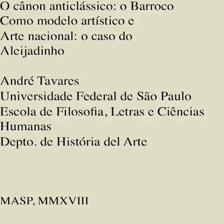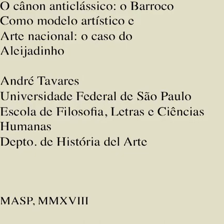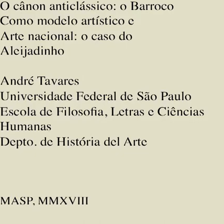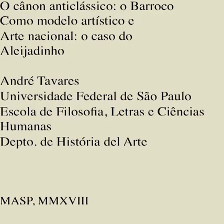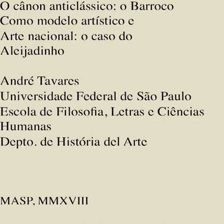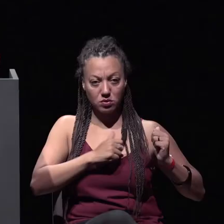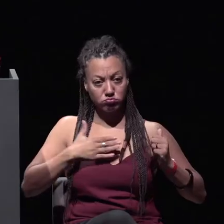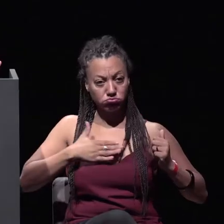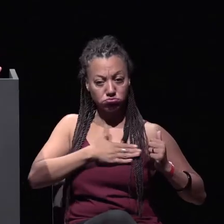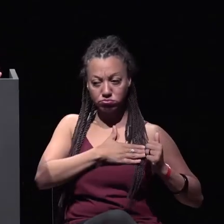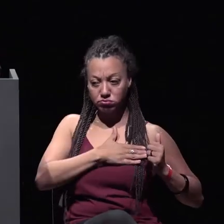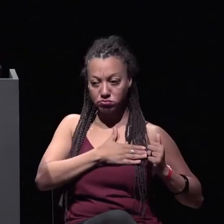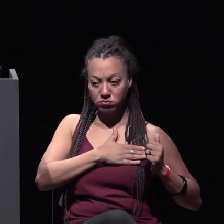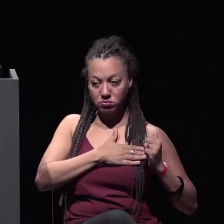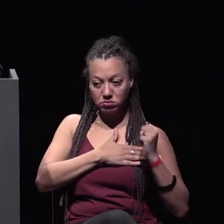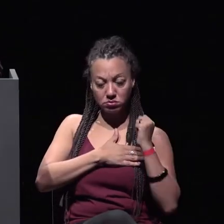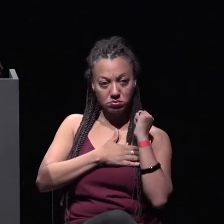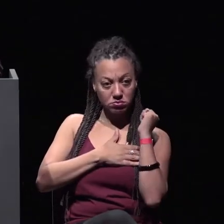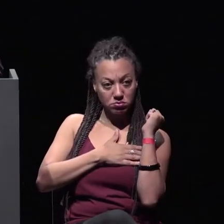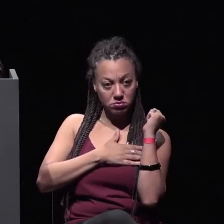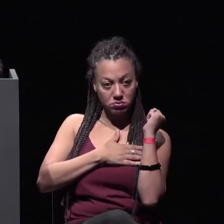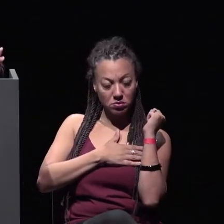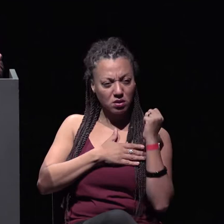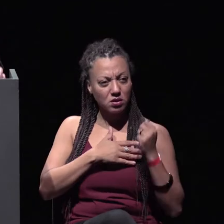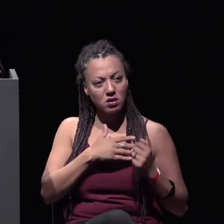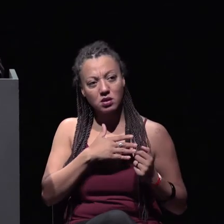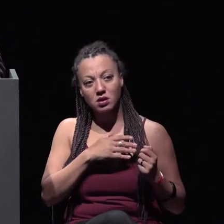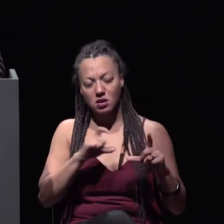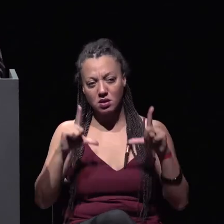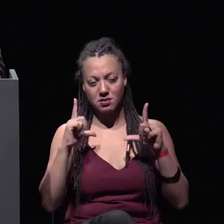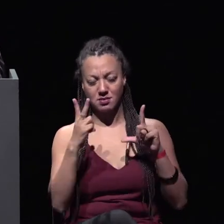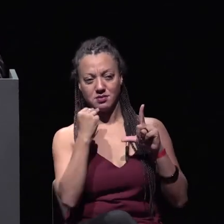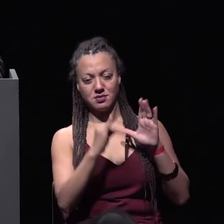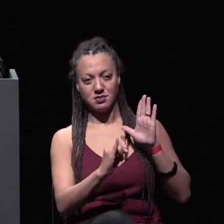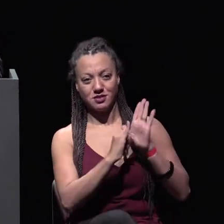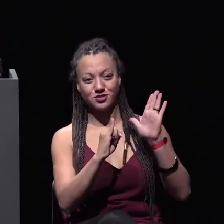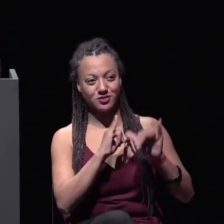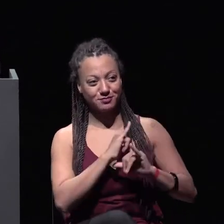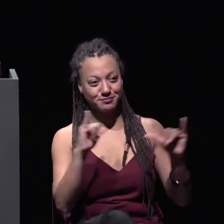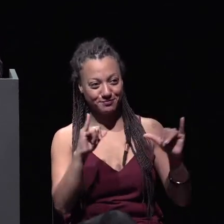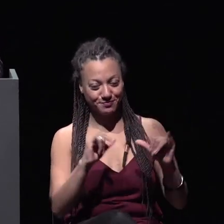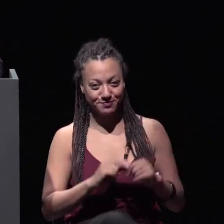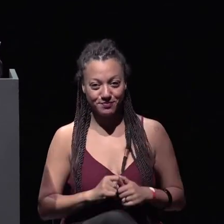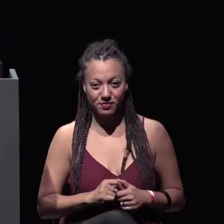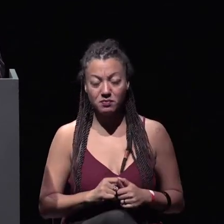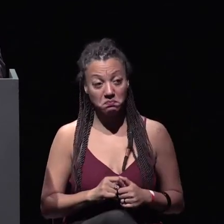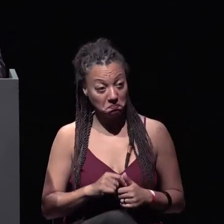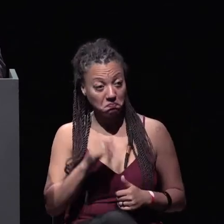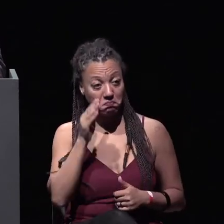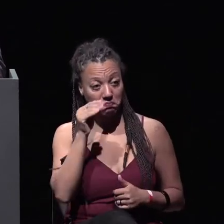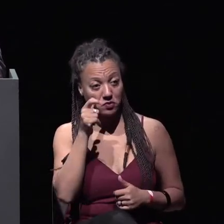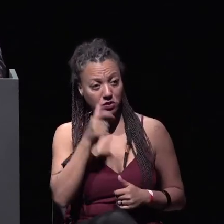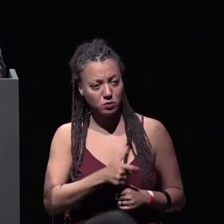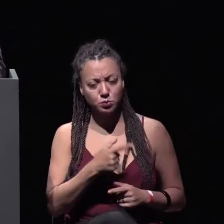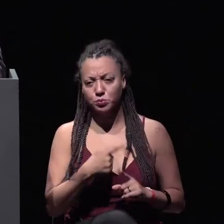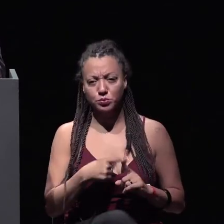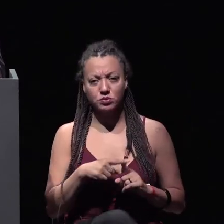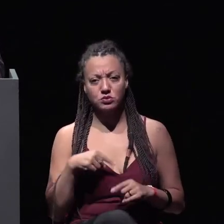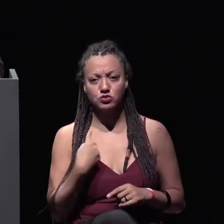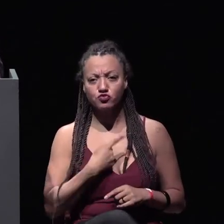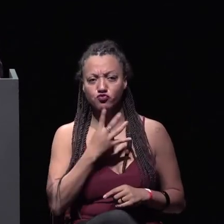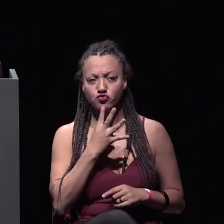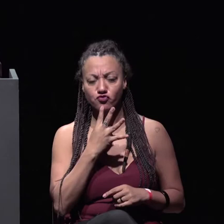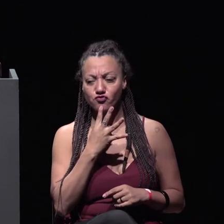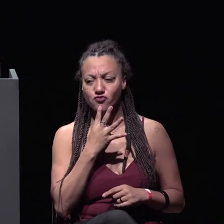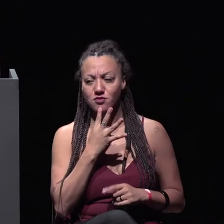casaco esses eram elementos suficientes para que a identidade fosse declarada é muito curioso porque nós conhecemos o